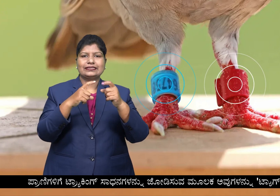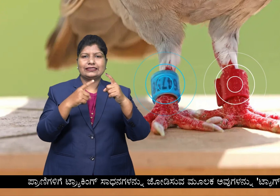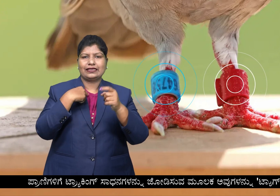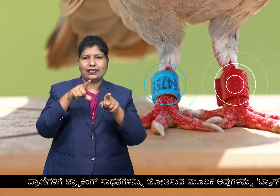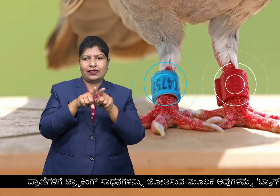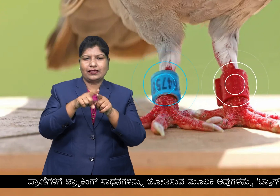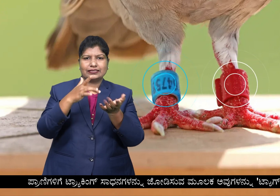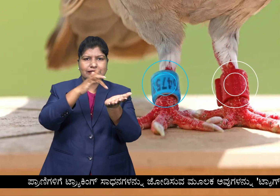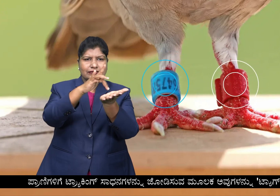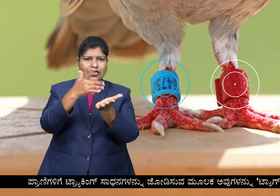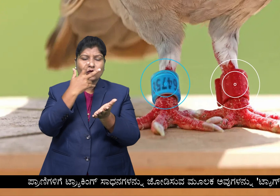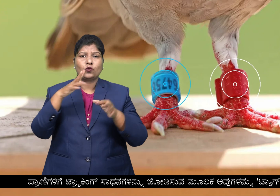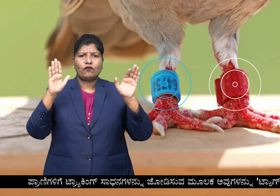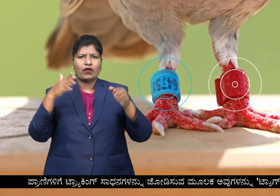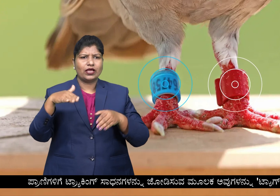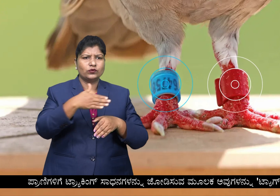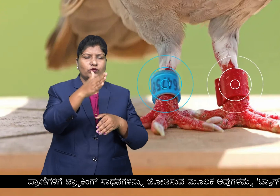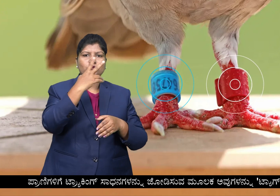ಮಾಡಬಹುದು.